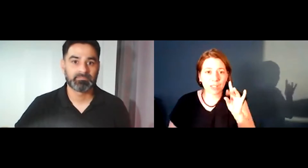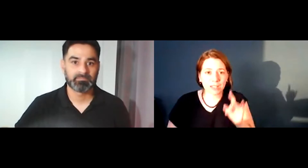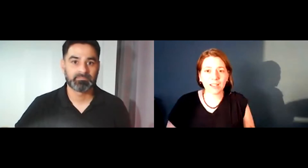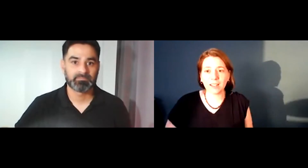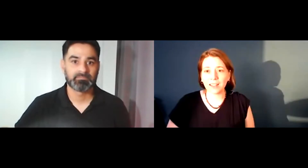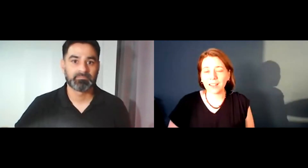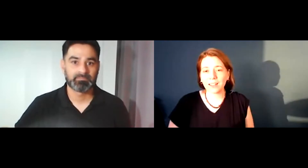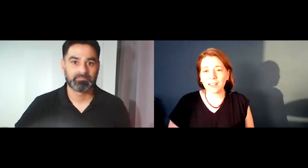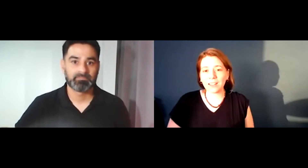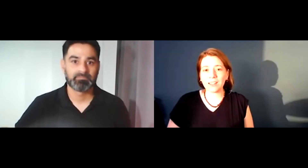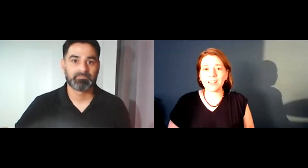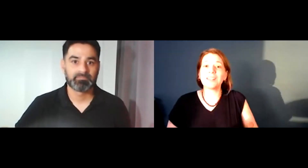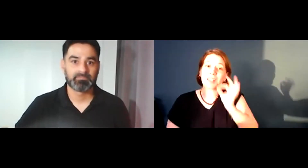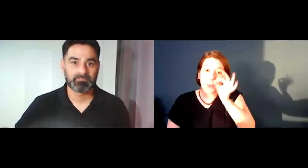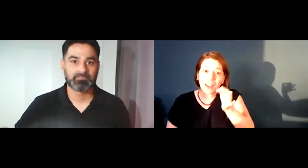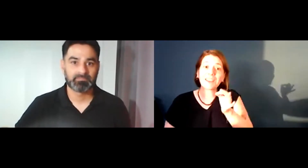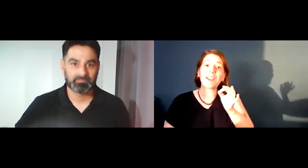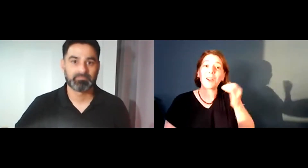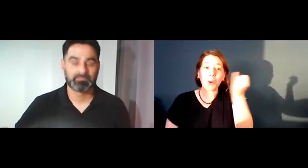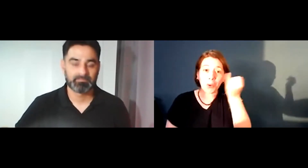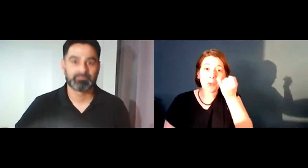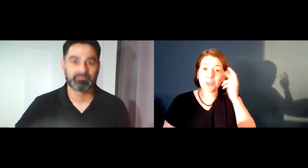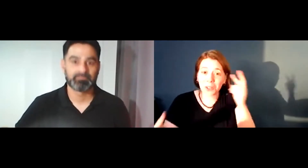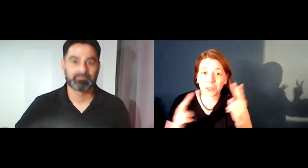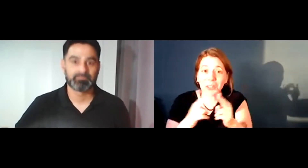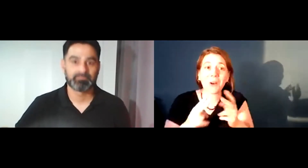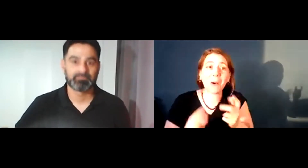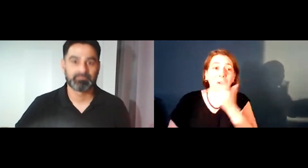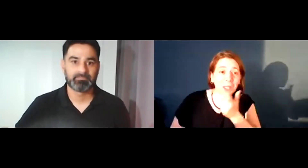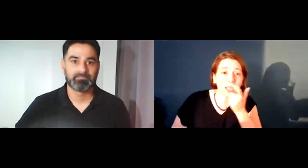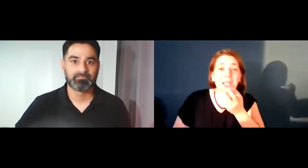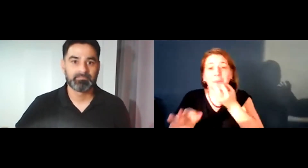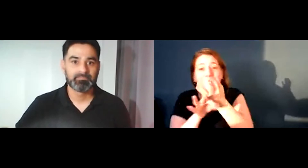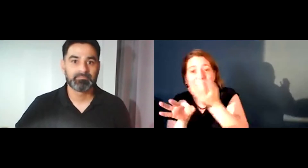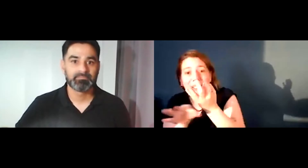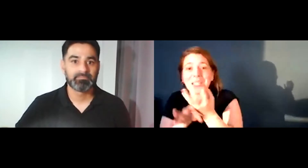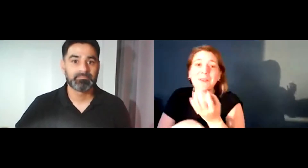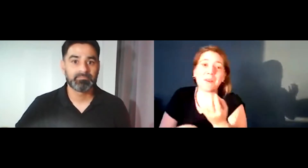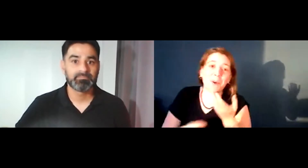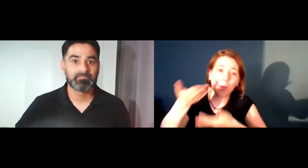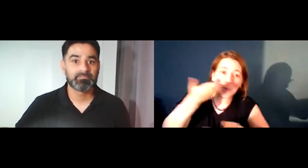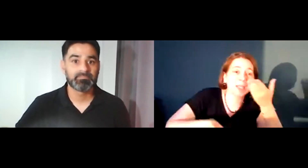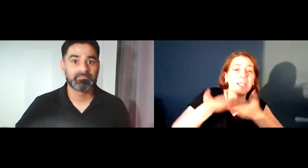difícil y saber que los jueves nos encontrábamos, nos reíamos, les enseñábamos,